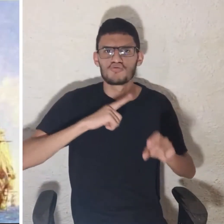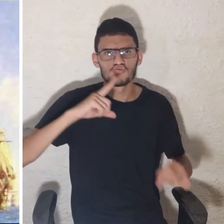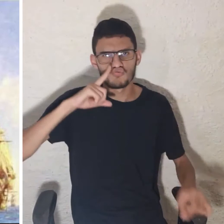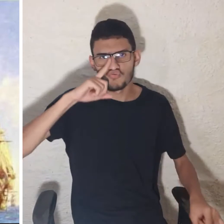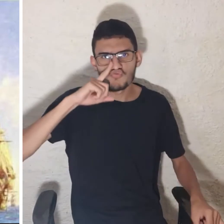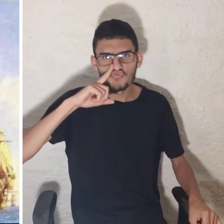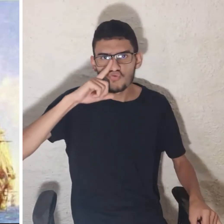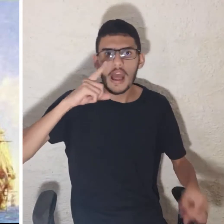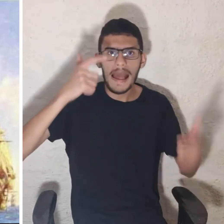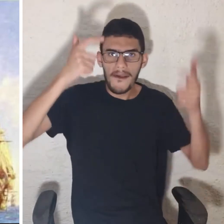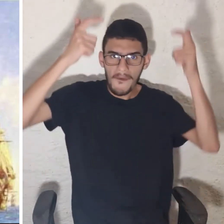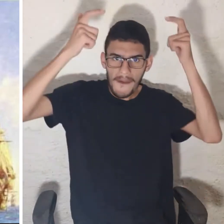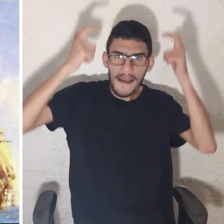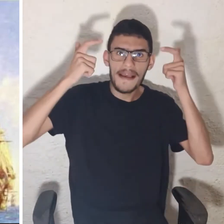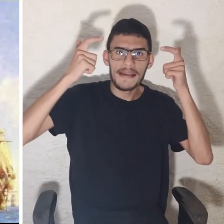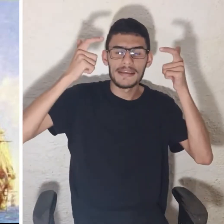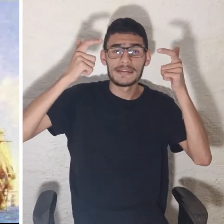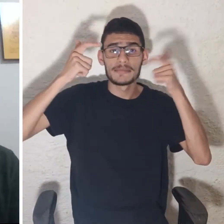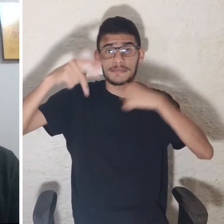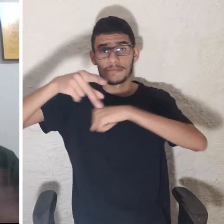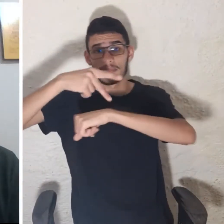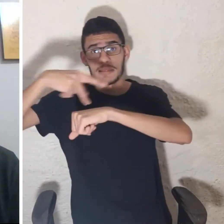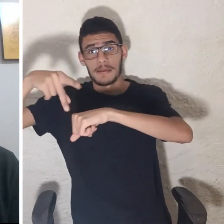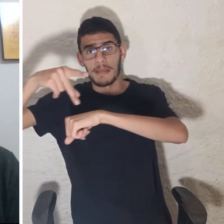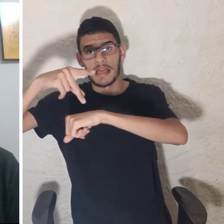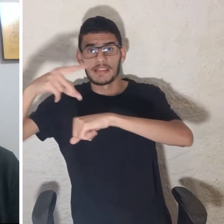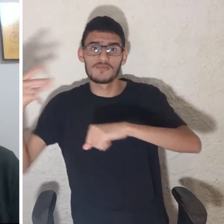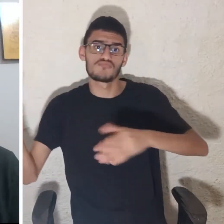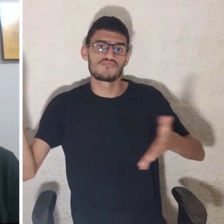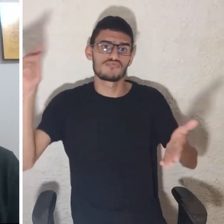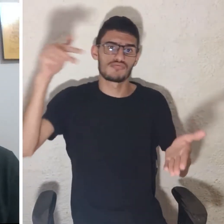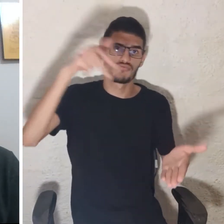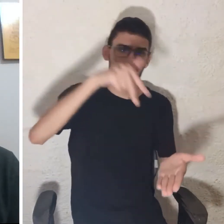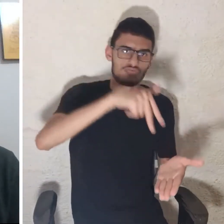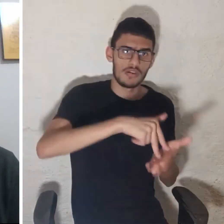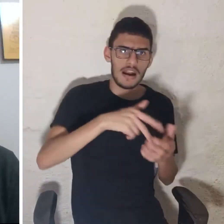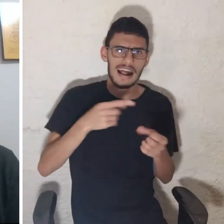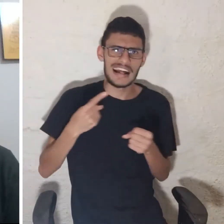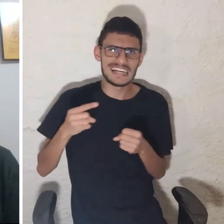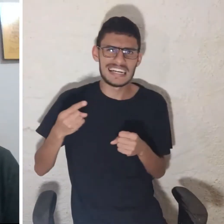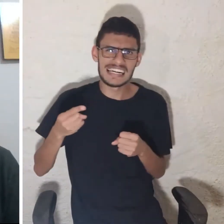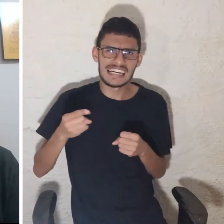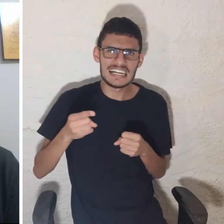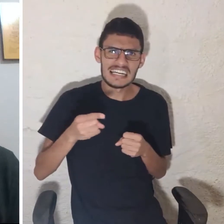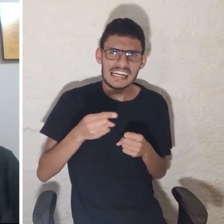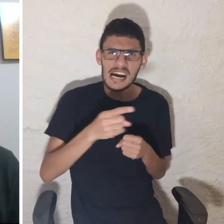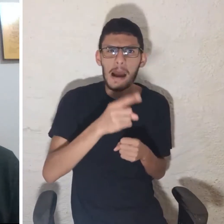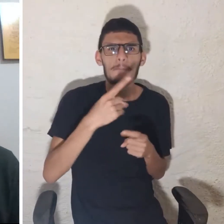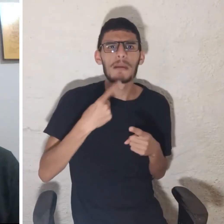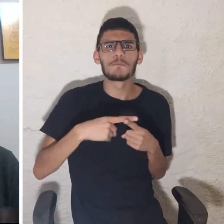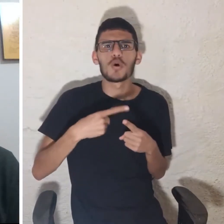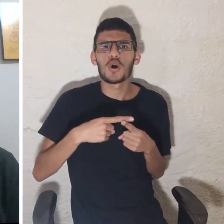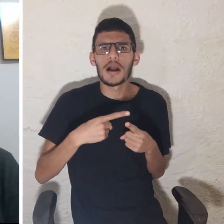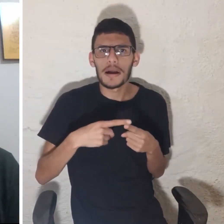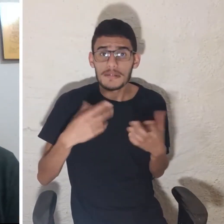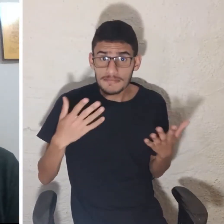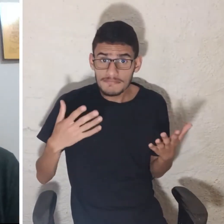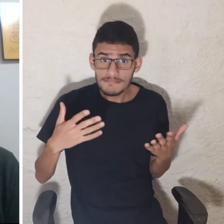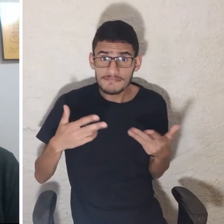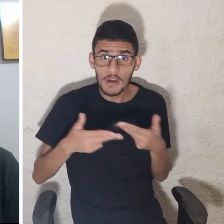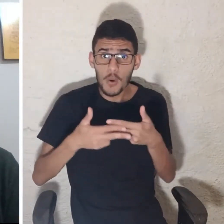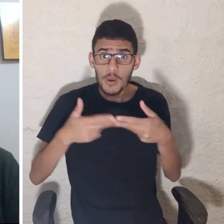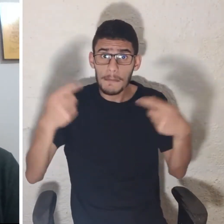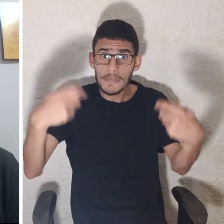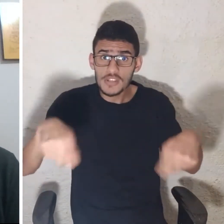muito arriscado para um rei sair, né, do seu reino e ir para um outro lugar, ainda mais tão distante. Mas por que isso aconteceu? Por conta